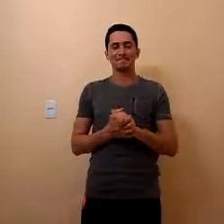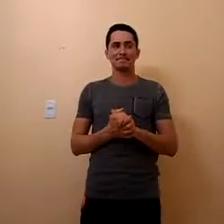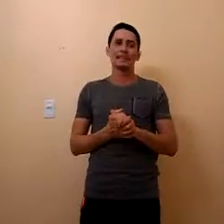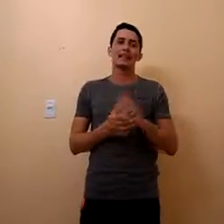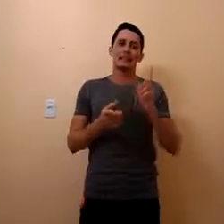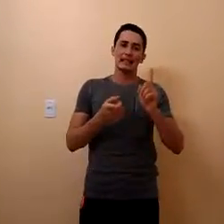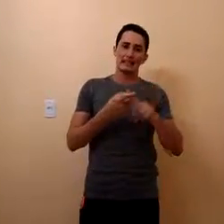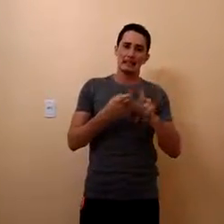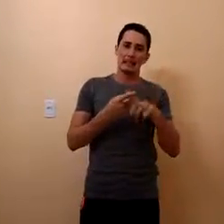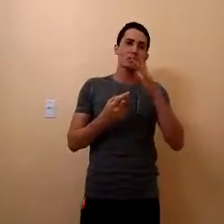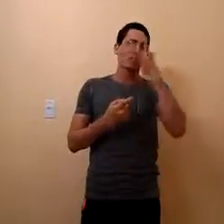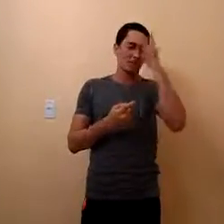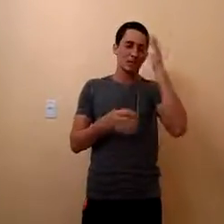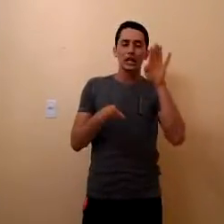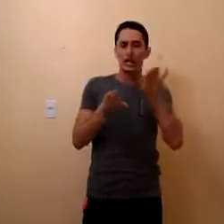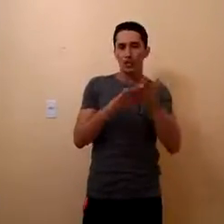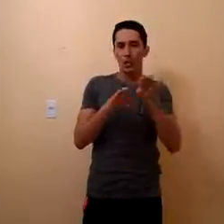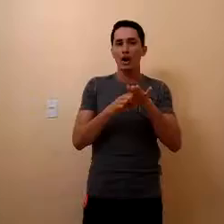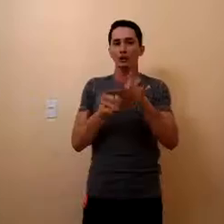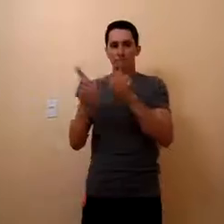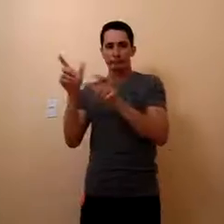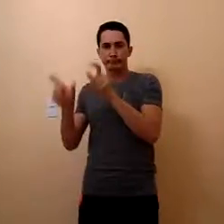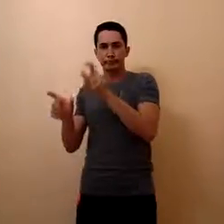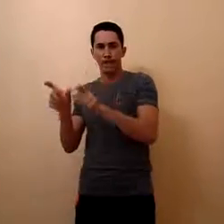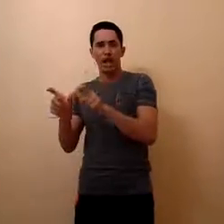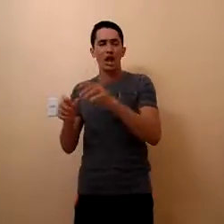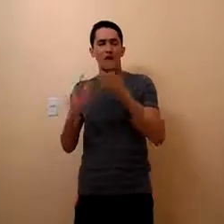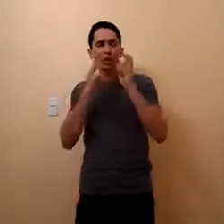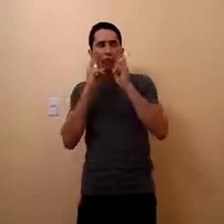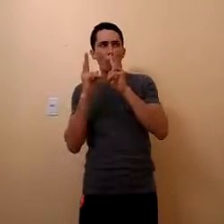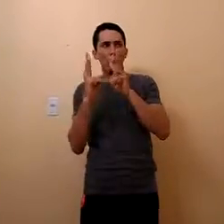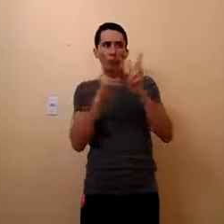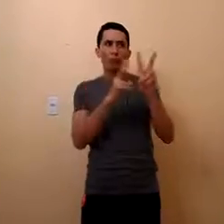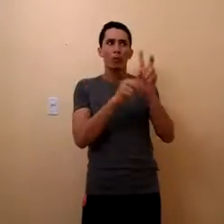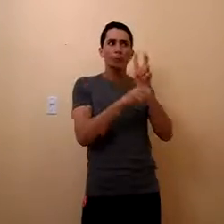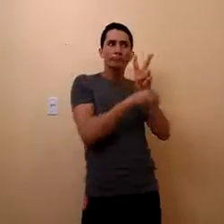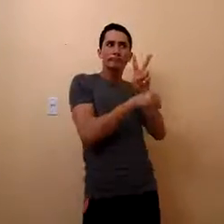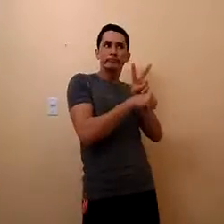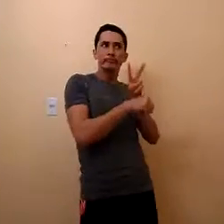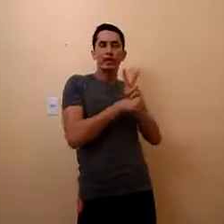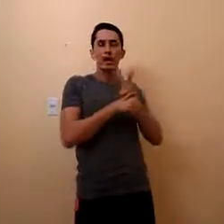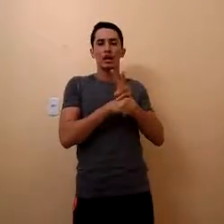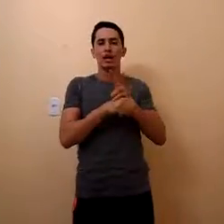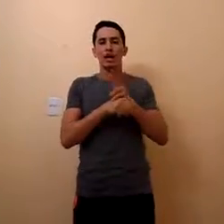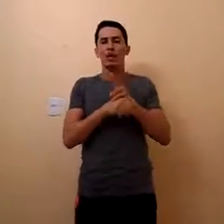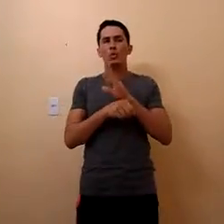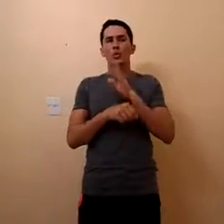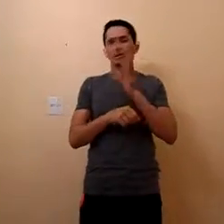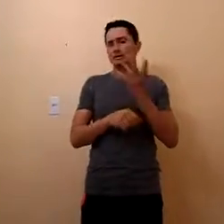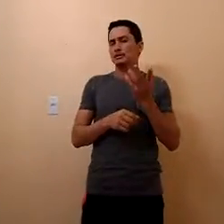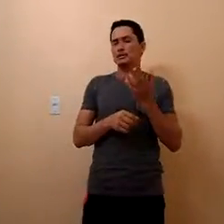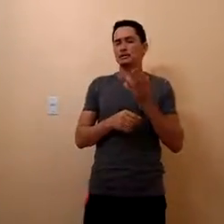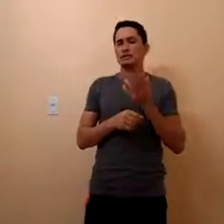pela mesma situação do Eric está voltando a olhar com muito carinho para um velho conhecido. Trânsito